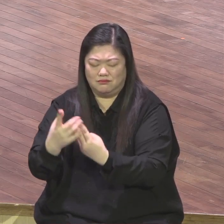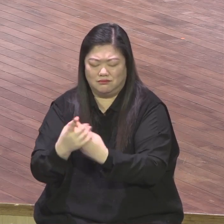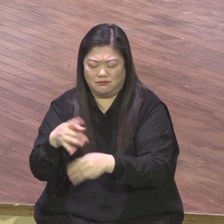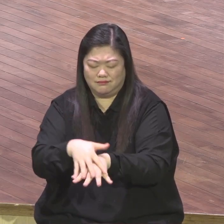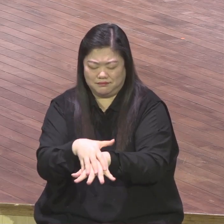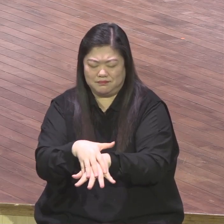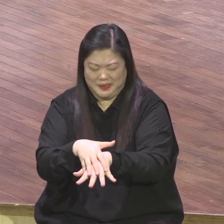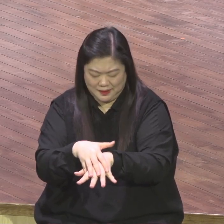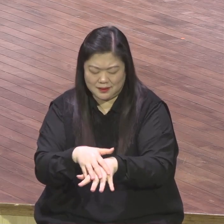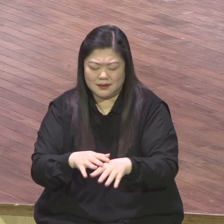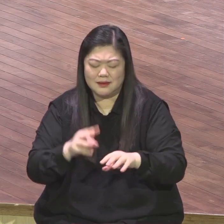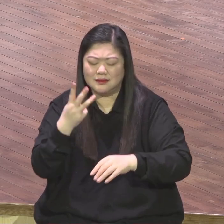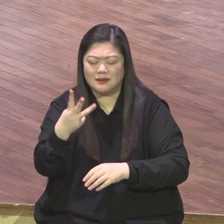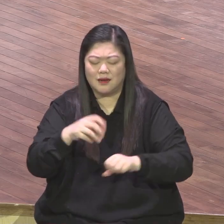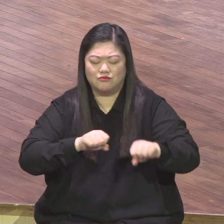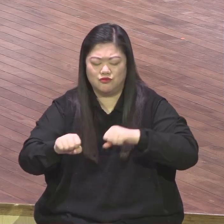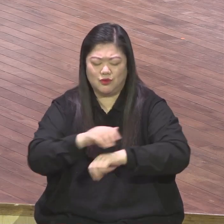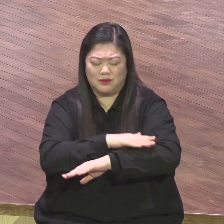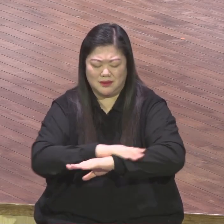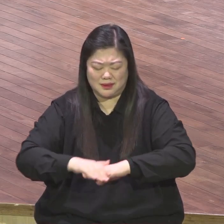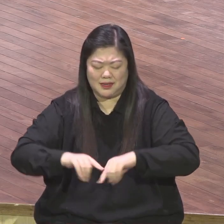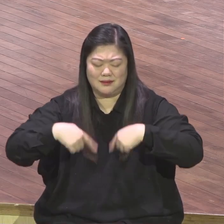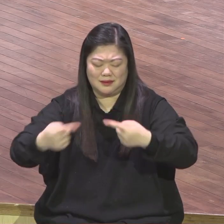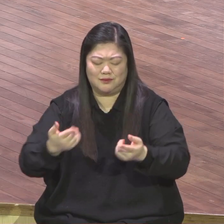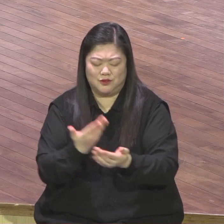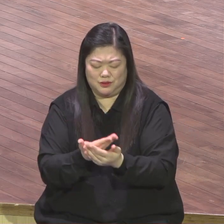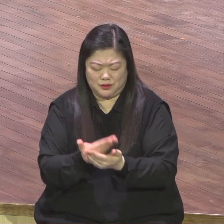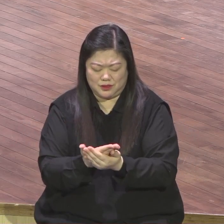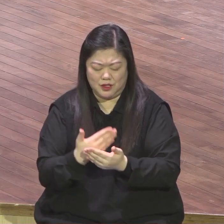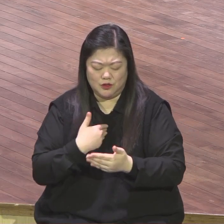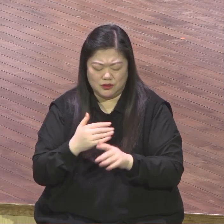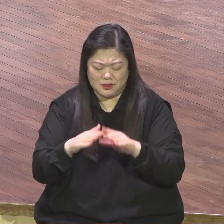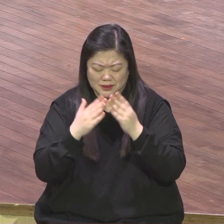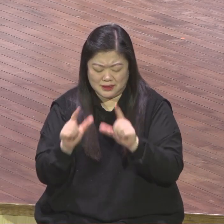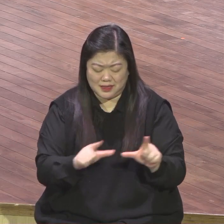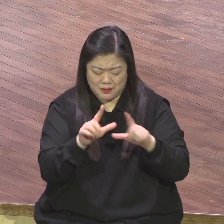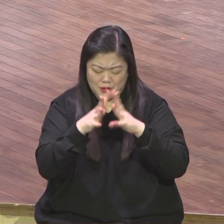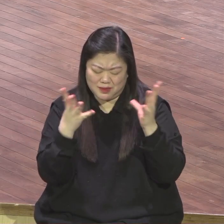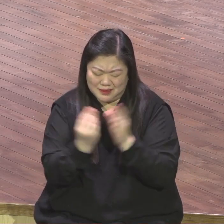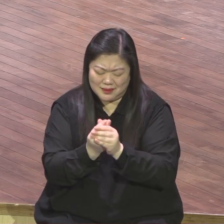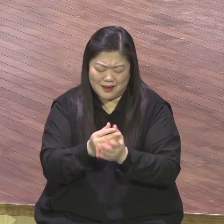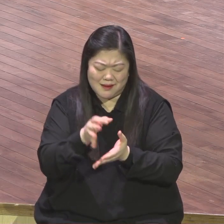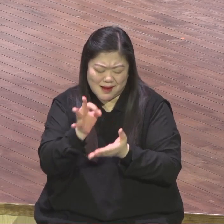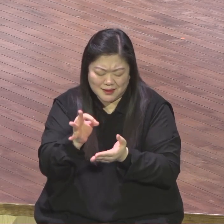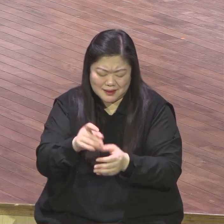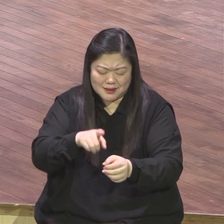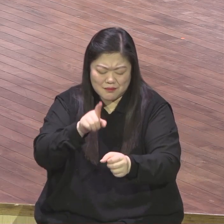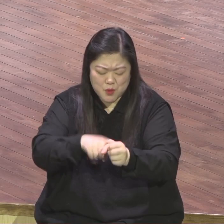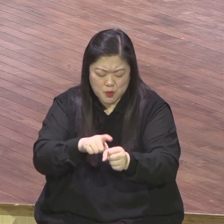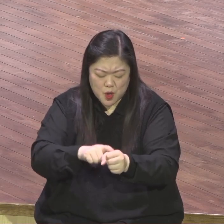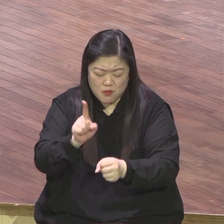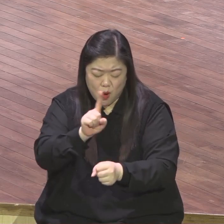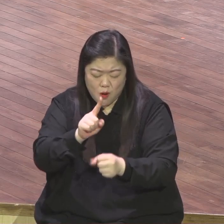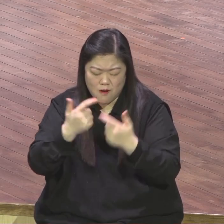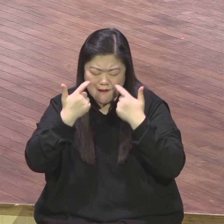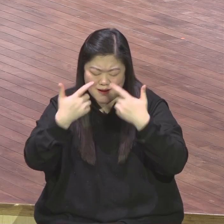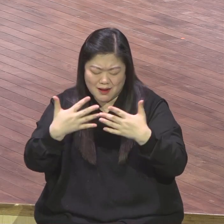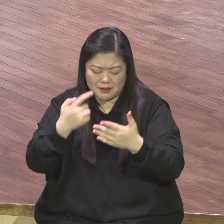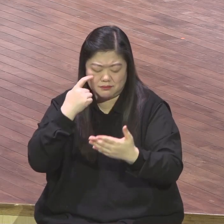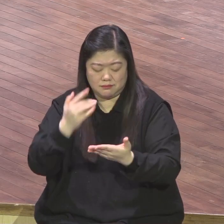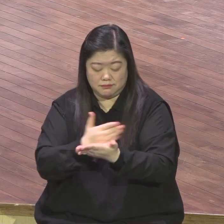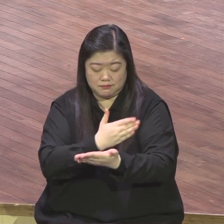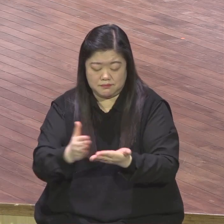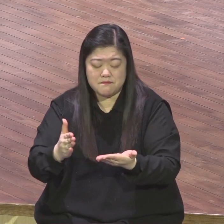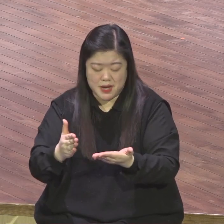주역들이 되어야 주옵소서. 내 인생의 절대가치, 내 인생의 절대 목표가 무엇인지 확실하게 정하고 사도 바울처럼